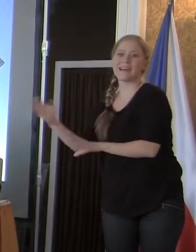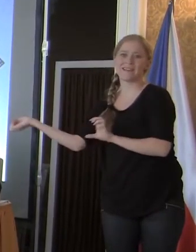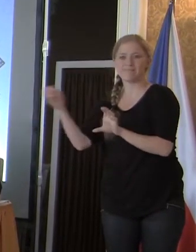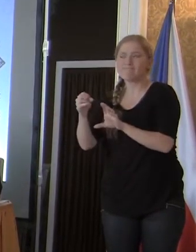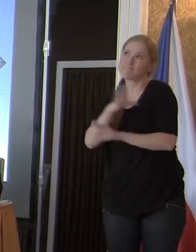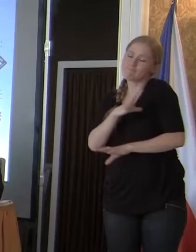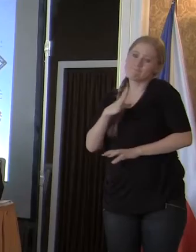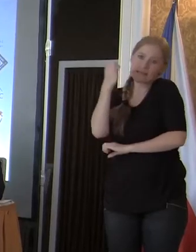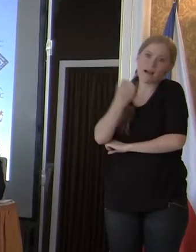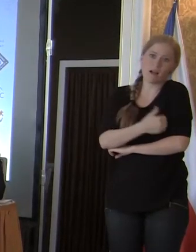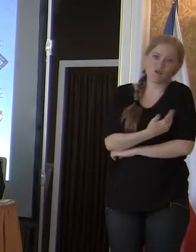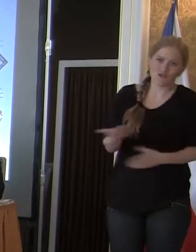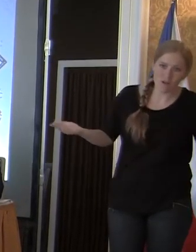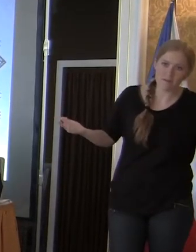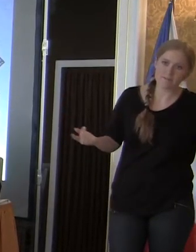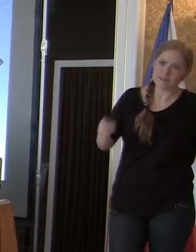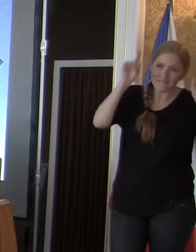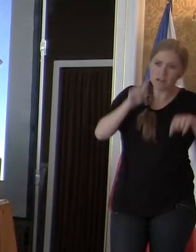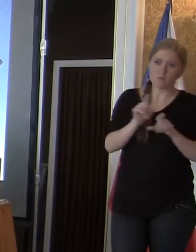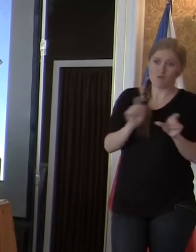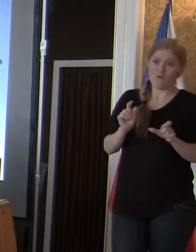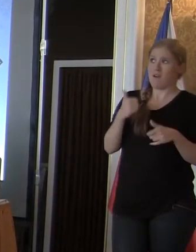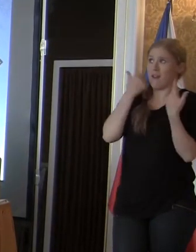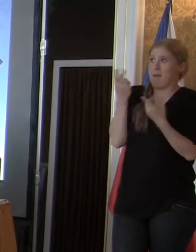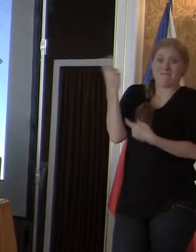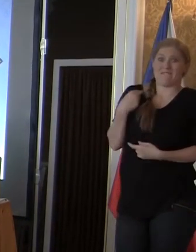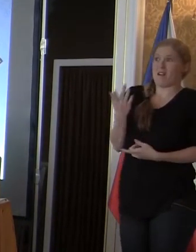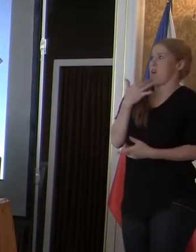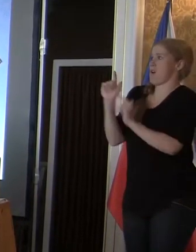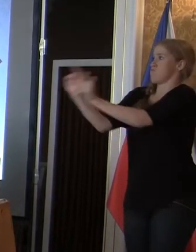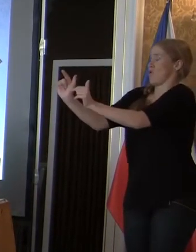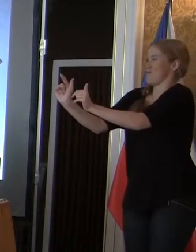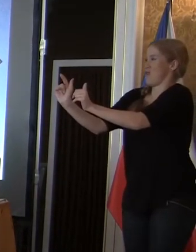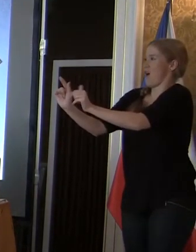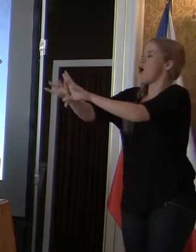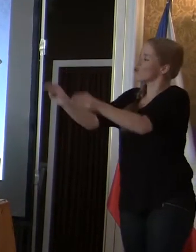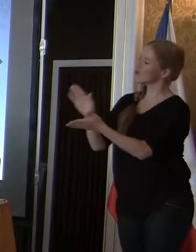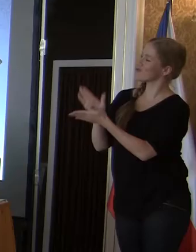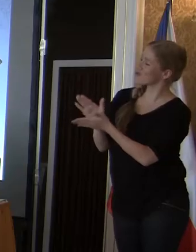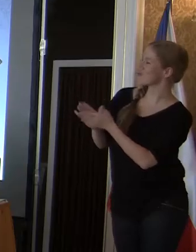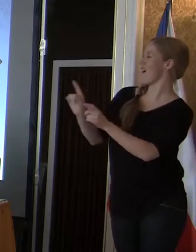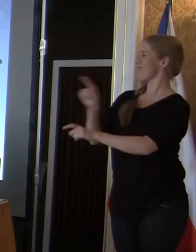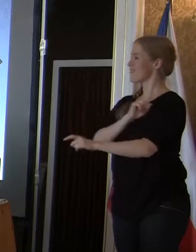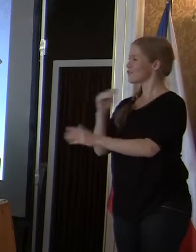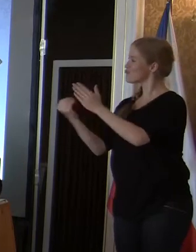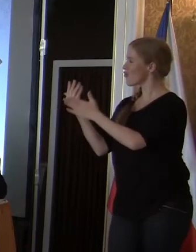pro to, a v tom už se s váma souhlasím, aby ministr, náměstek, akademici a SNEP udělali všechno pro to, aby ta učitelka v